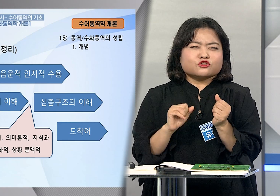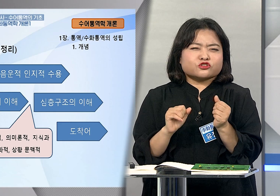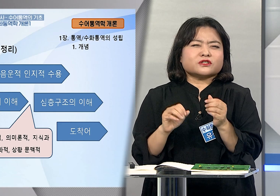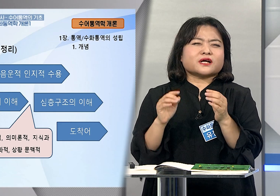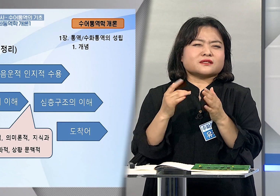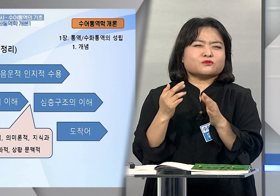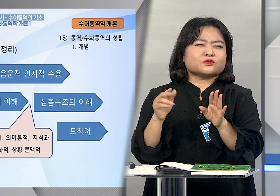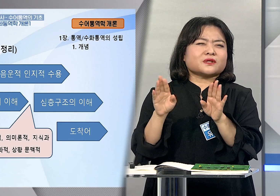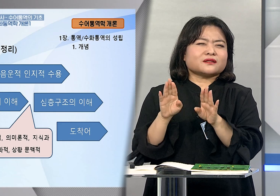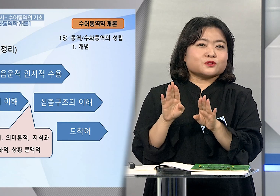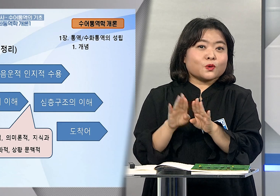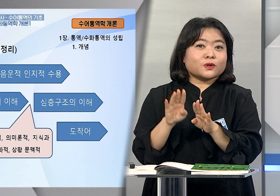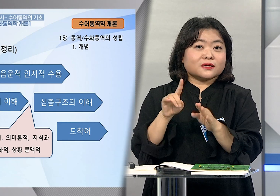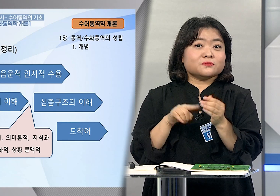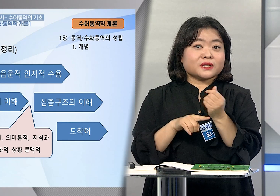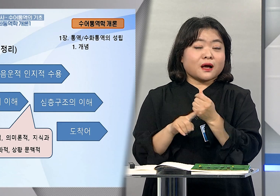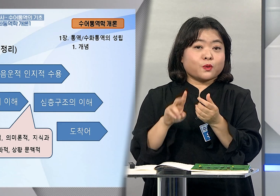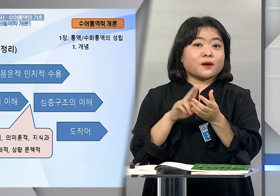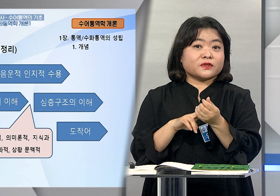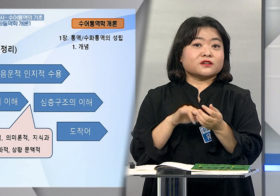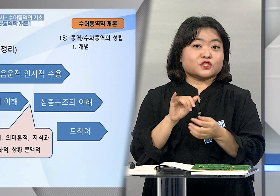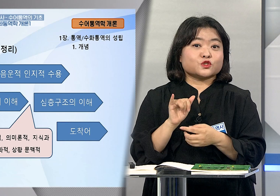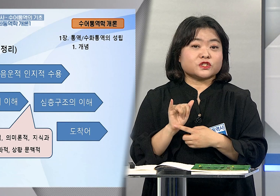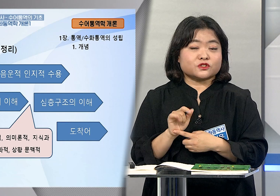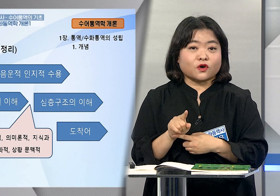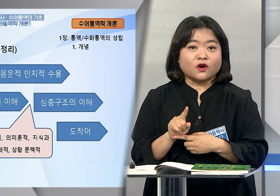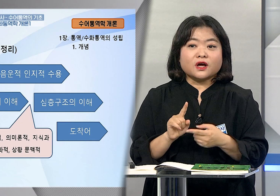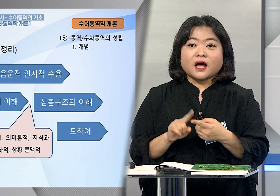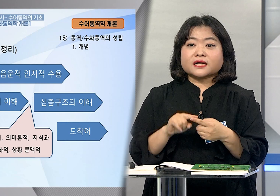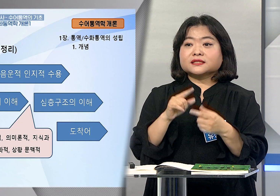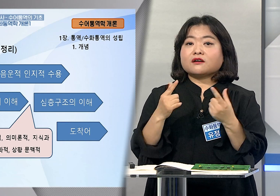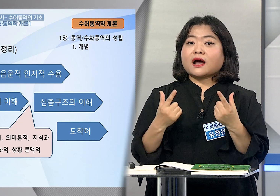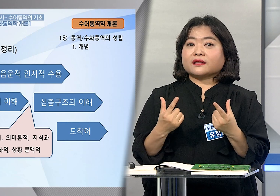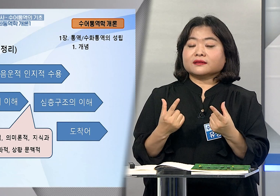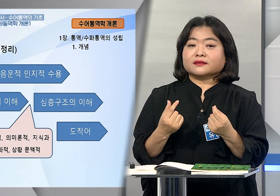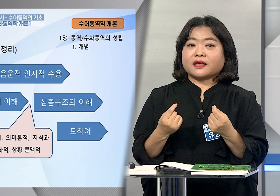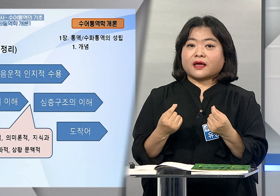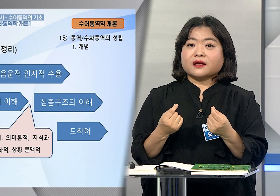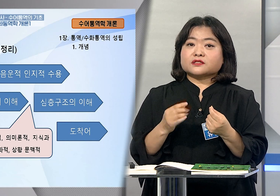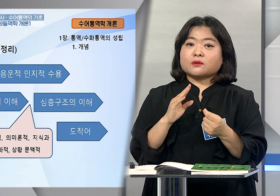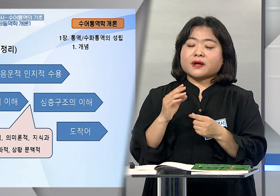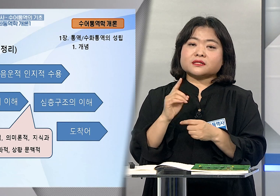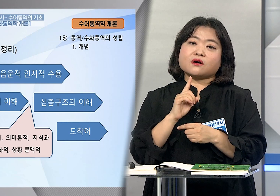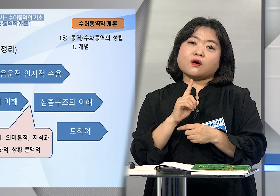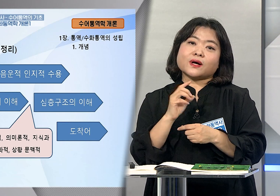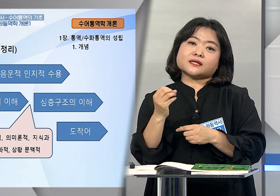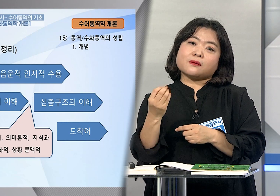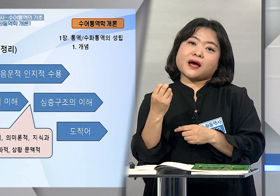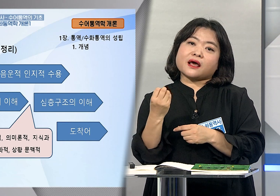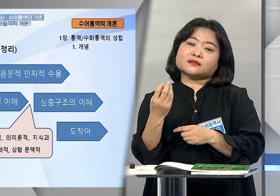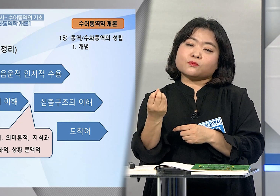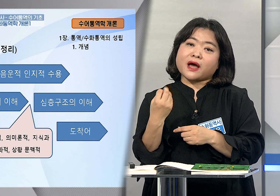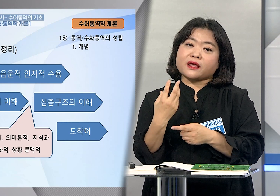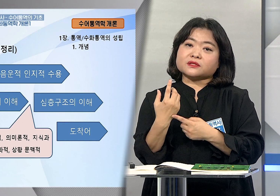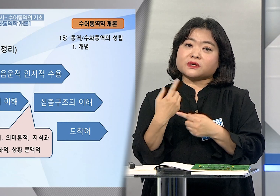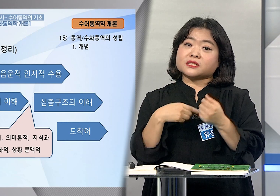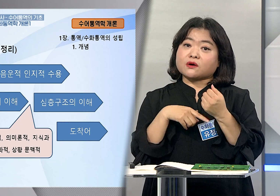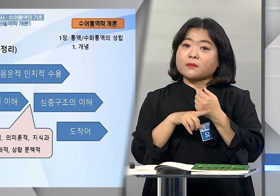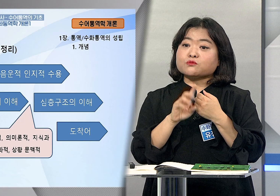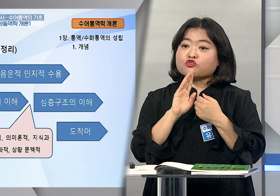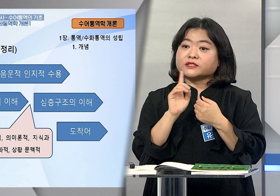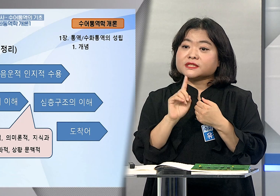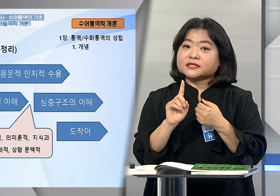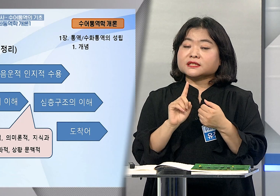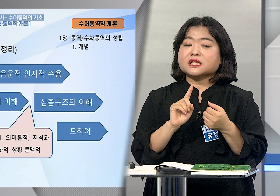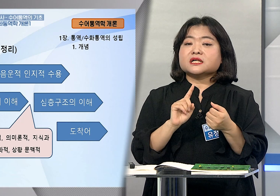있지만 추우니까 창문 좀 닫아줘라는 의미가 포함되어 있을 수 있죠. 아 그러한 정말 저 화자가 말하는 말의 의미가